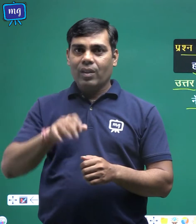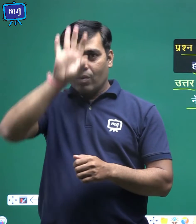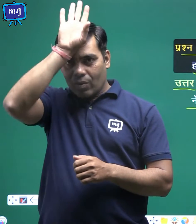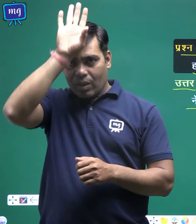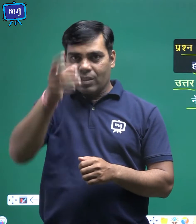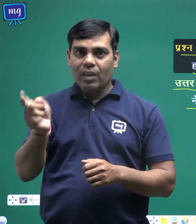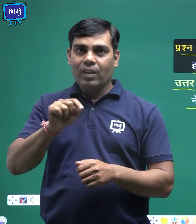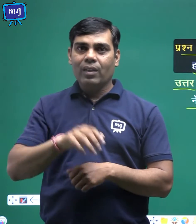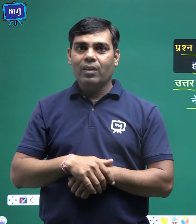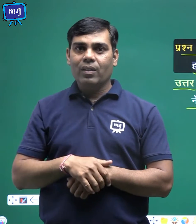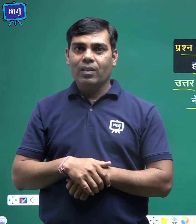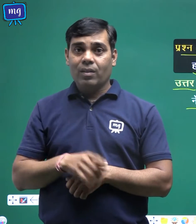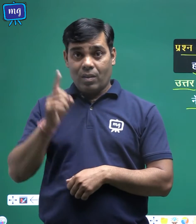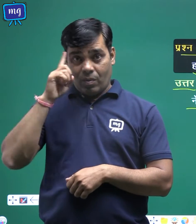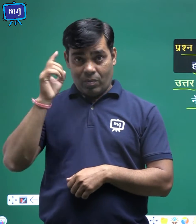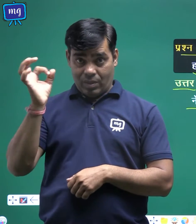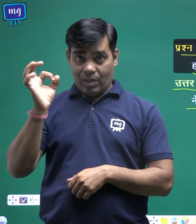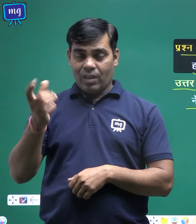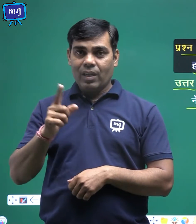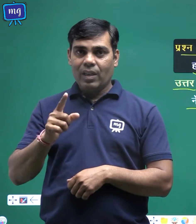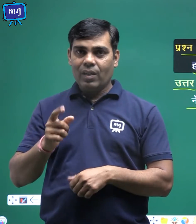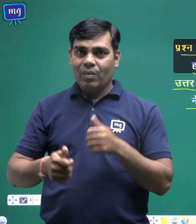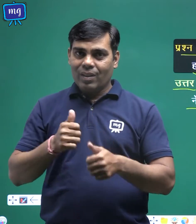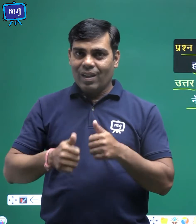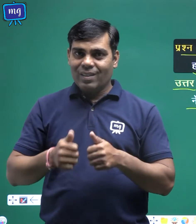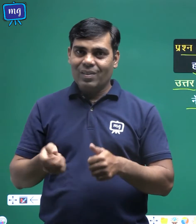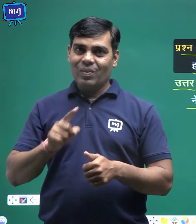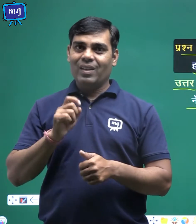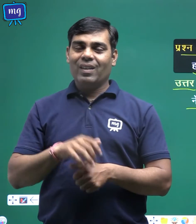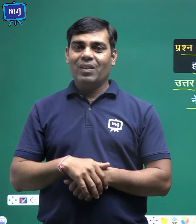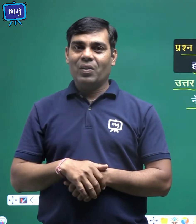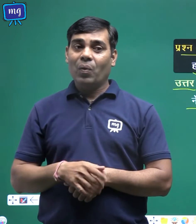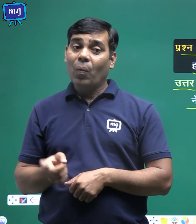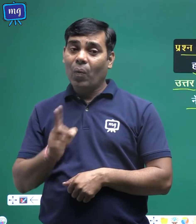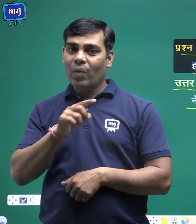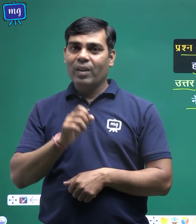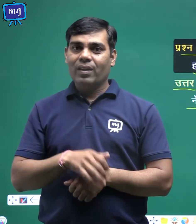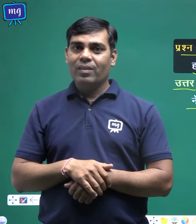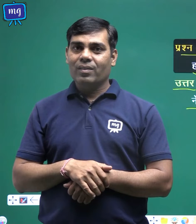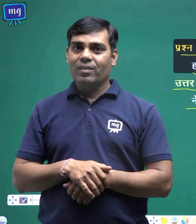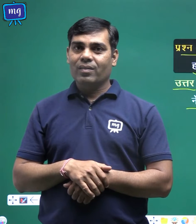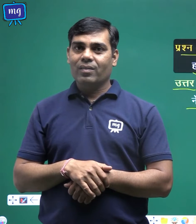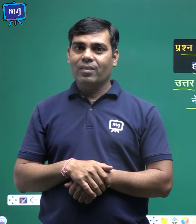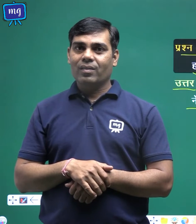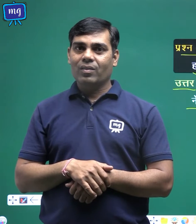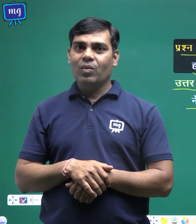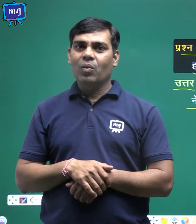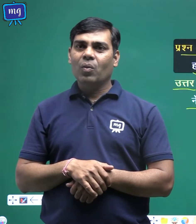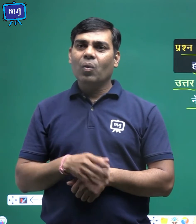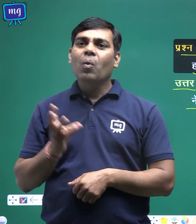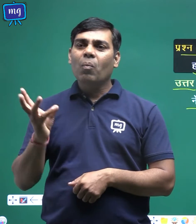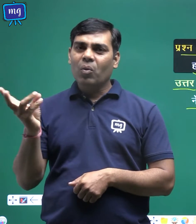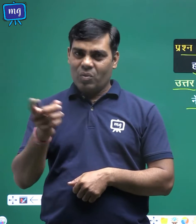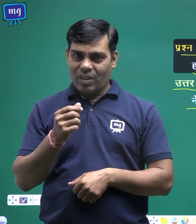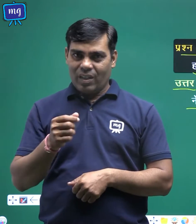की बुद्धि की जांच करने के लिए उन्होंने कई प्रश्न रखे